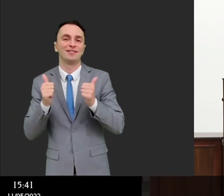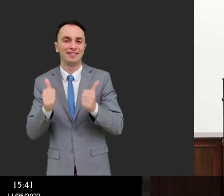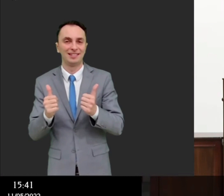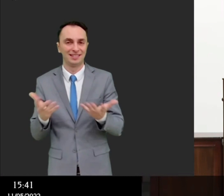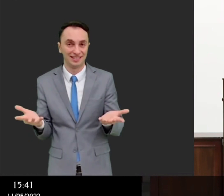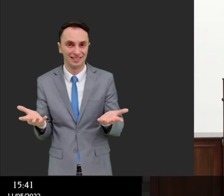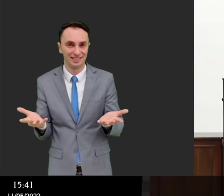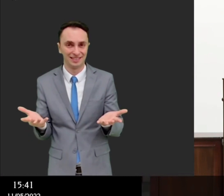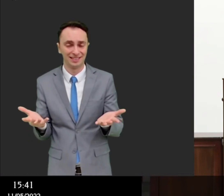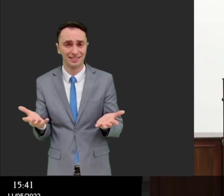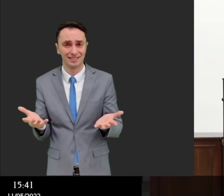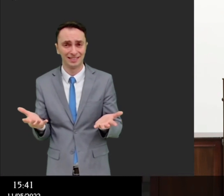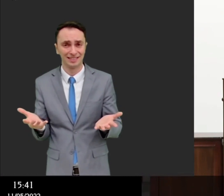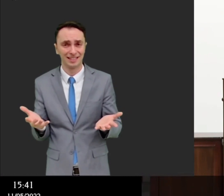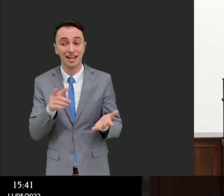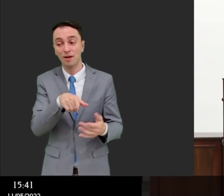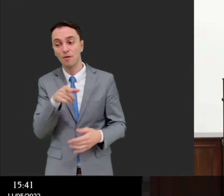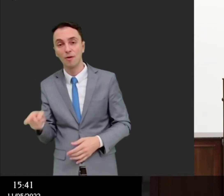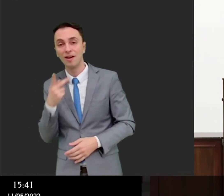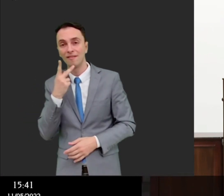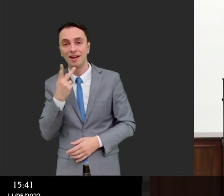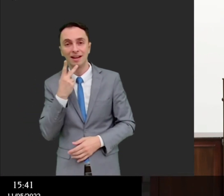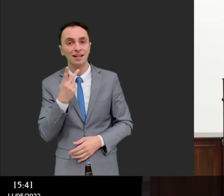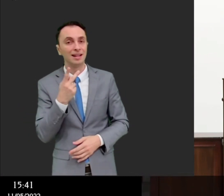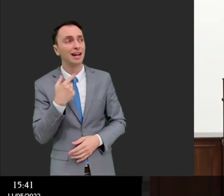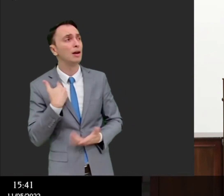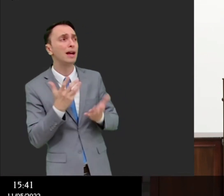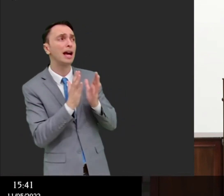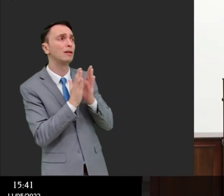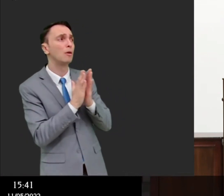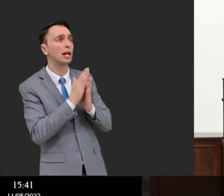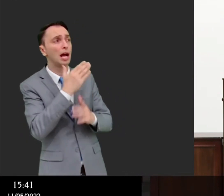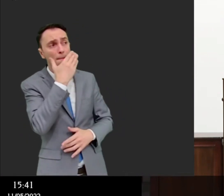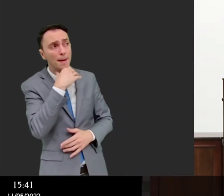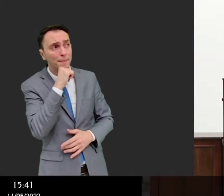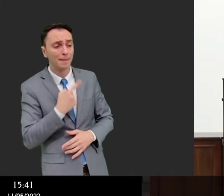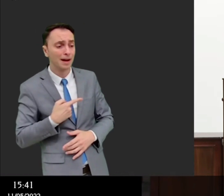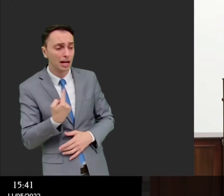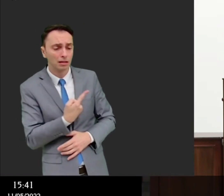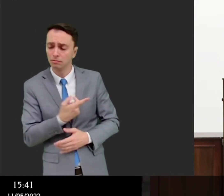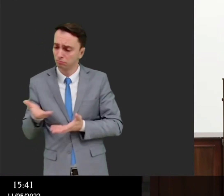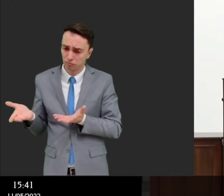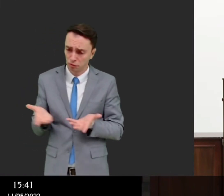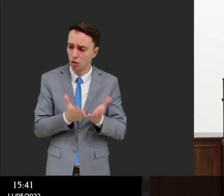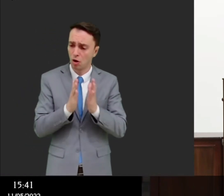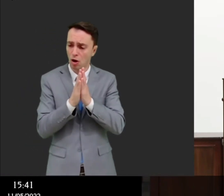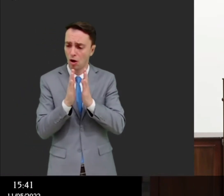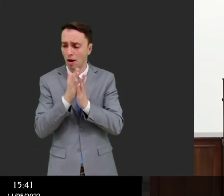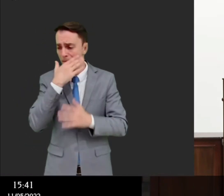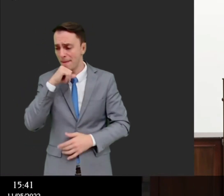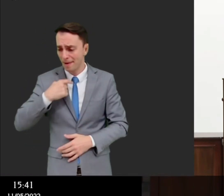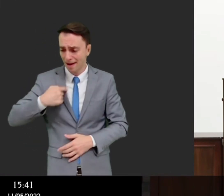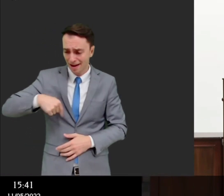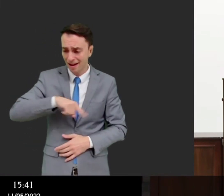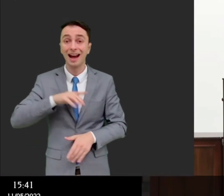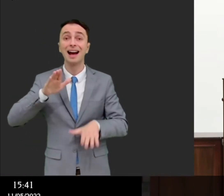já tem o dom de Deus. O outro diz, quer decorar o Pai Nosso. Decora o Pai Nosso. Tem irmão antigo, não sabe